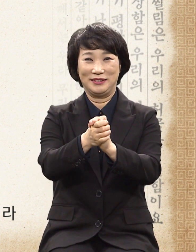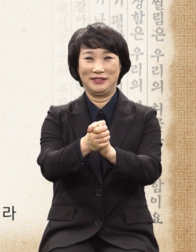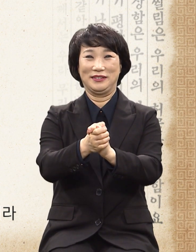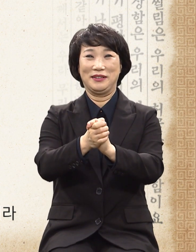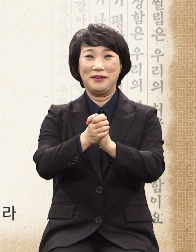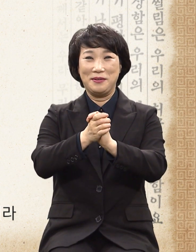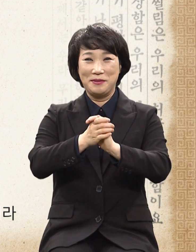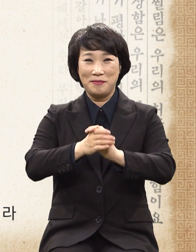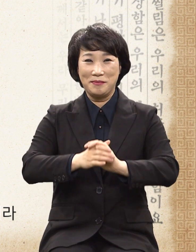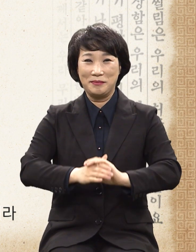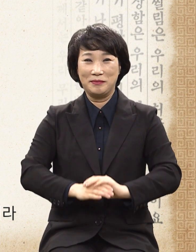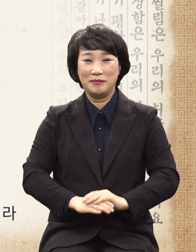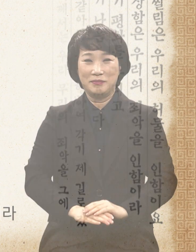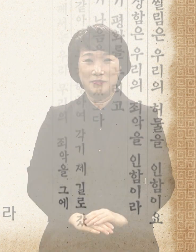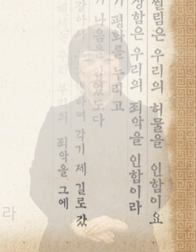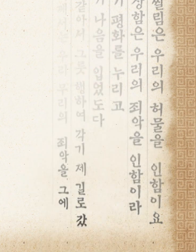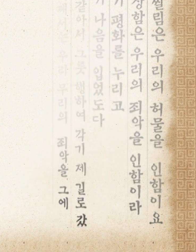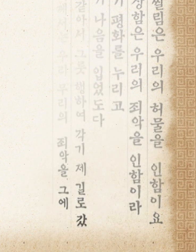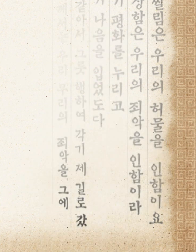아멘.